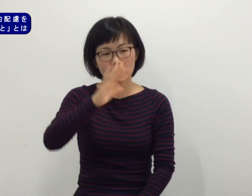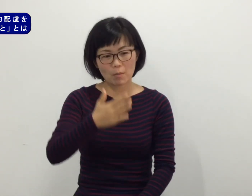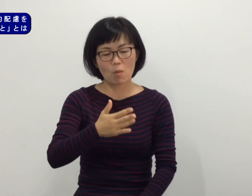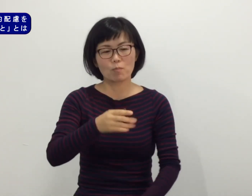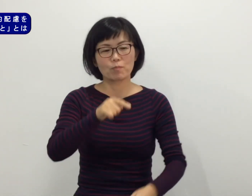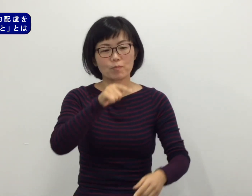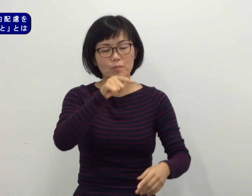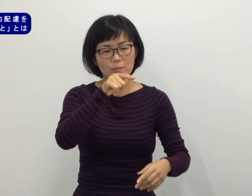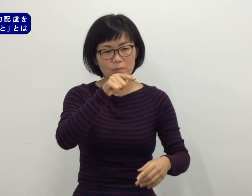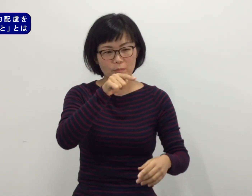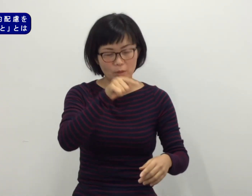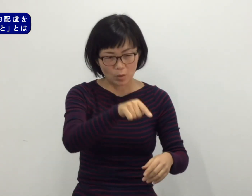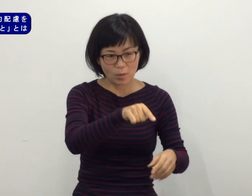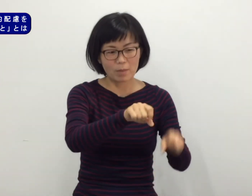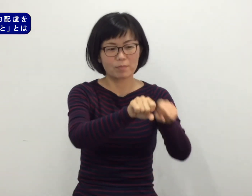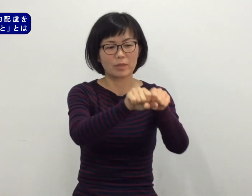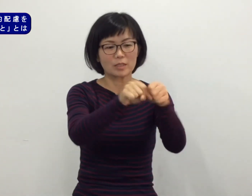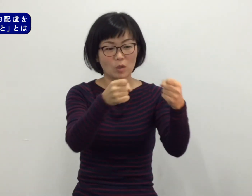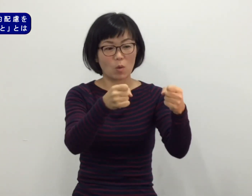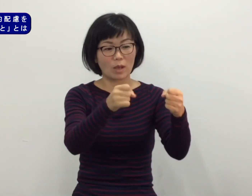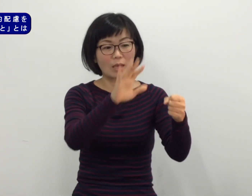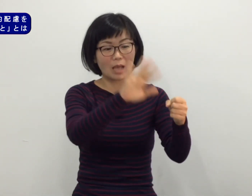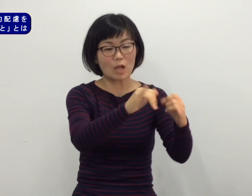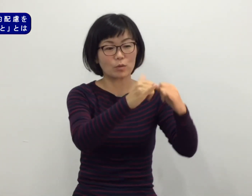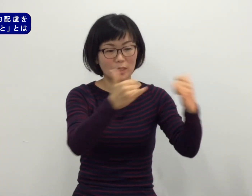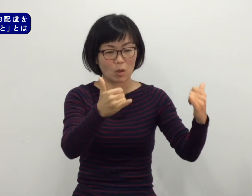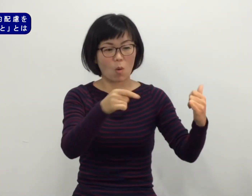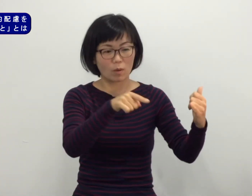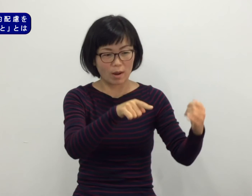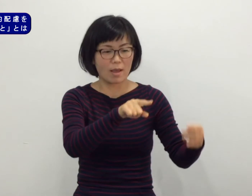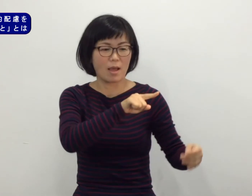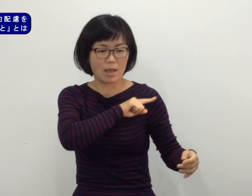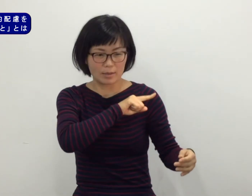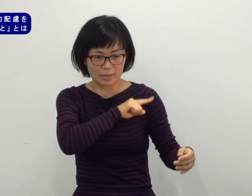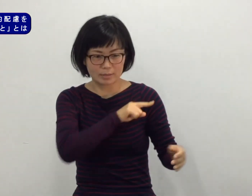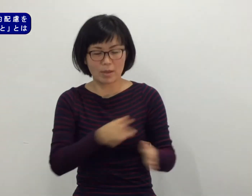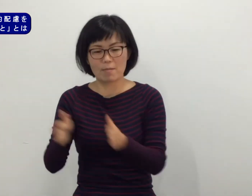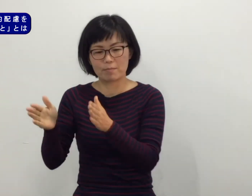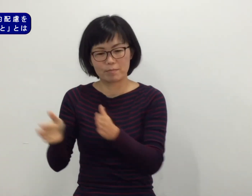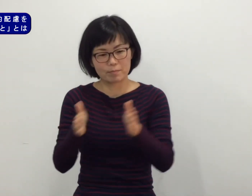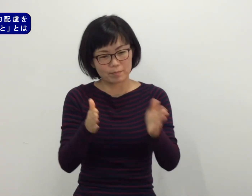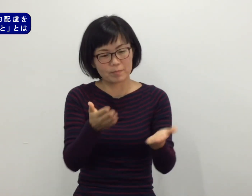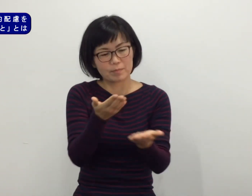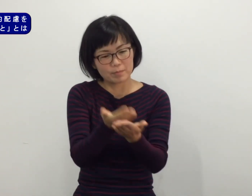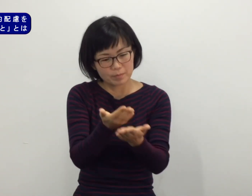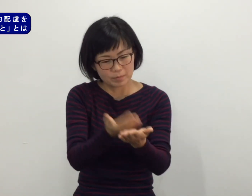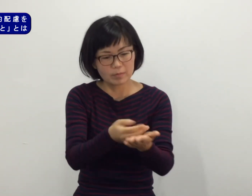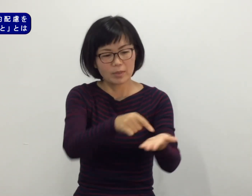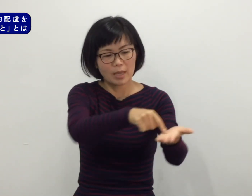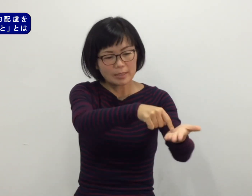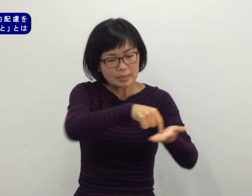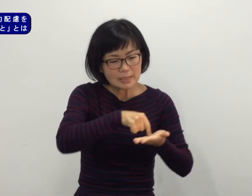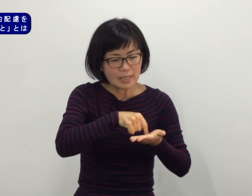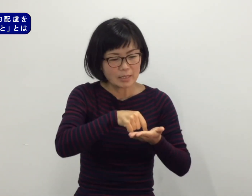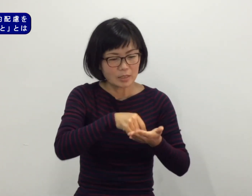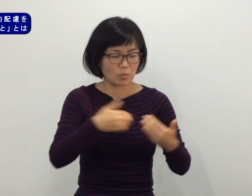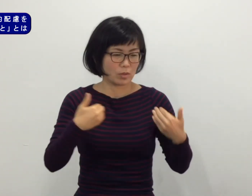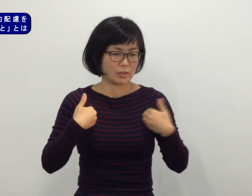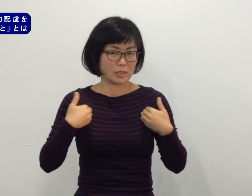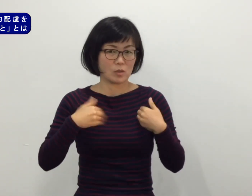ただし障害のある人からあらかじめ配慮の希望を伝えてもらう必要があり